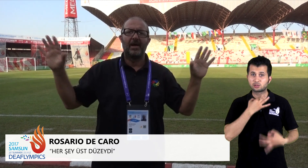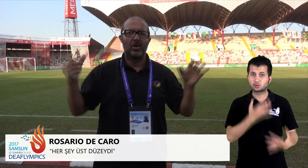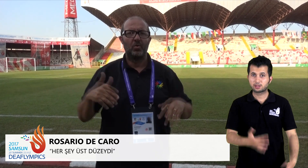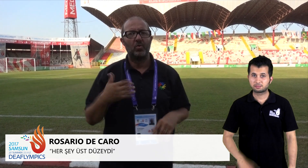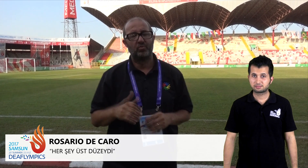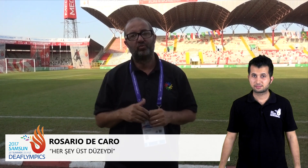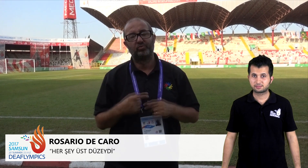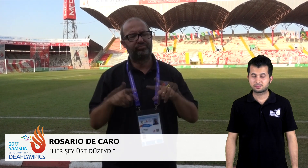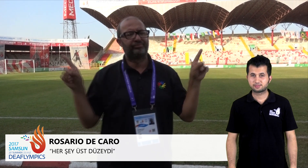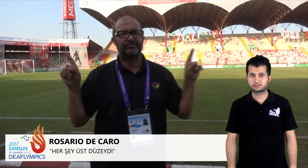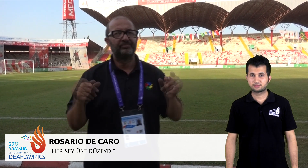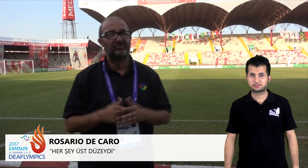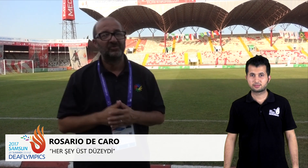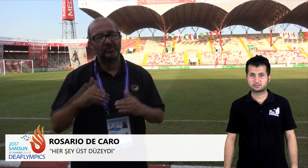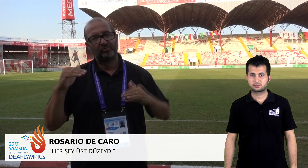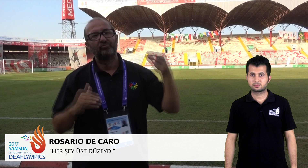Teşekkürler.